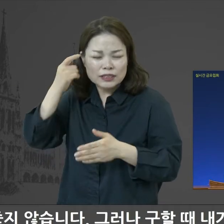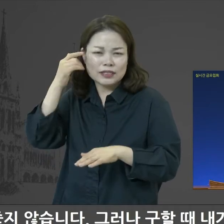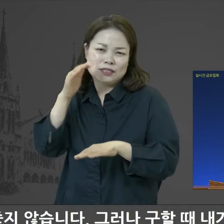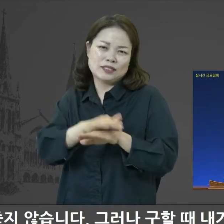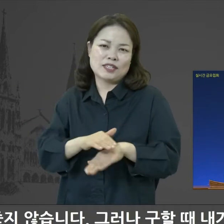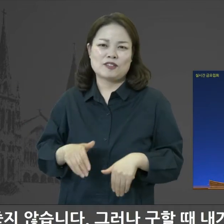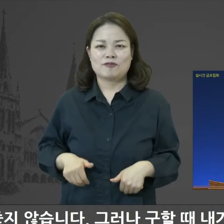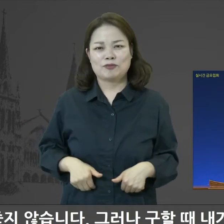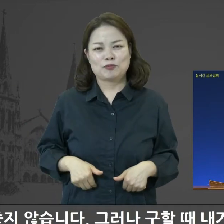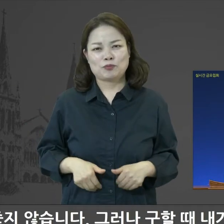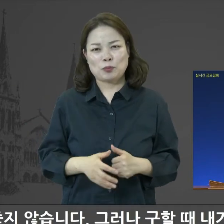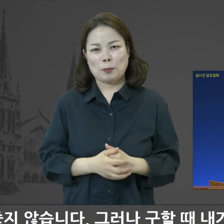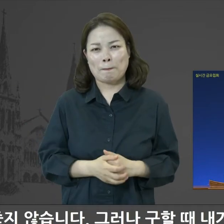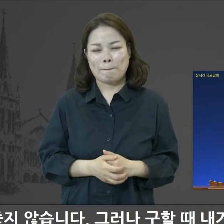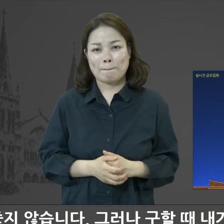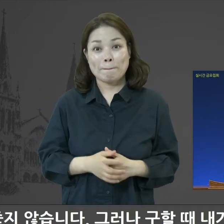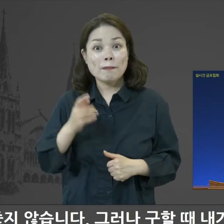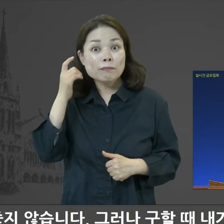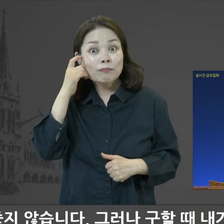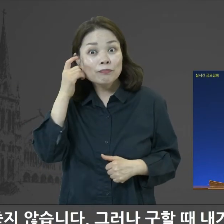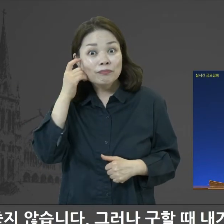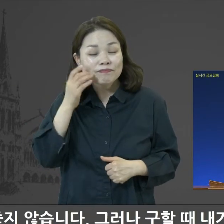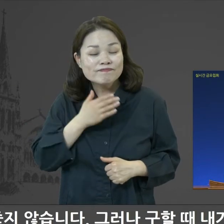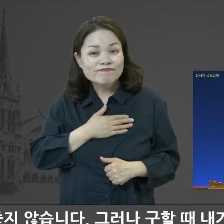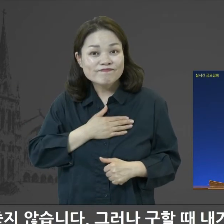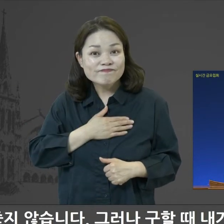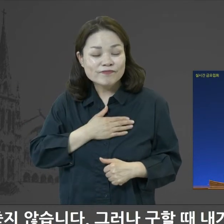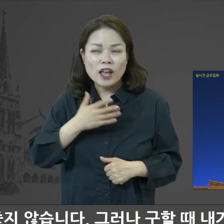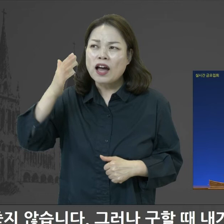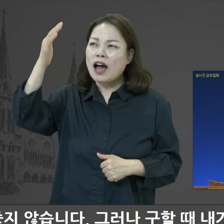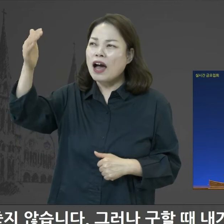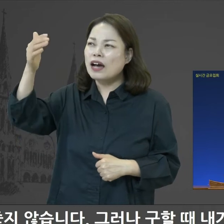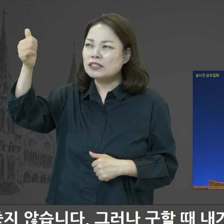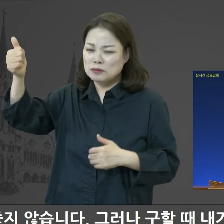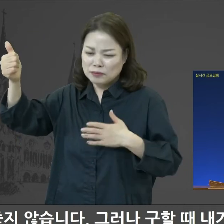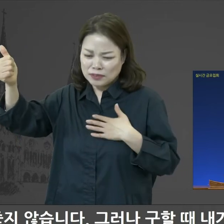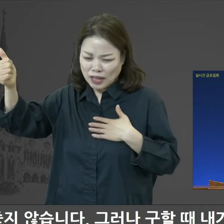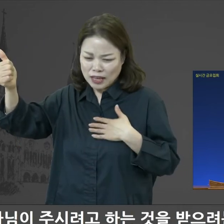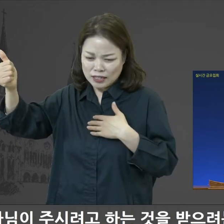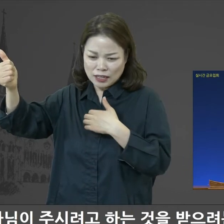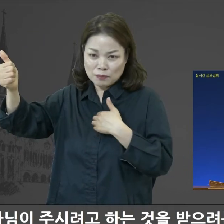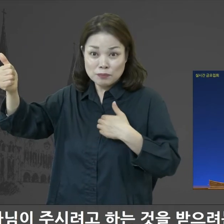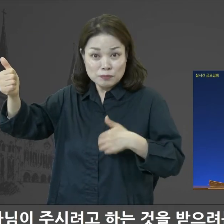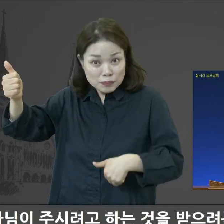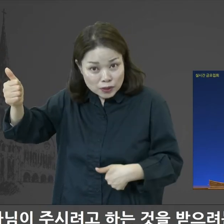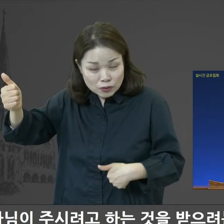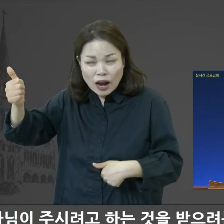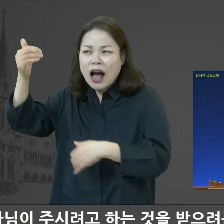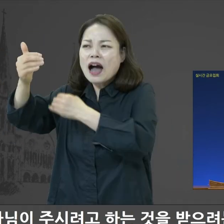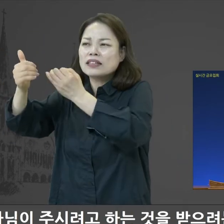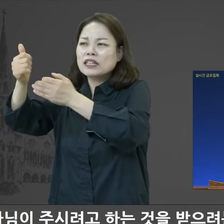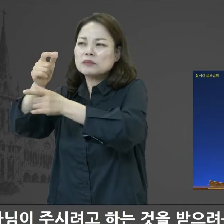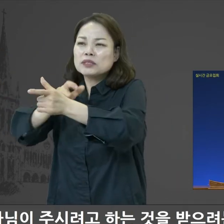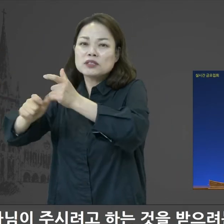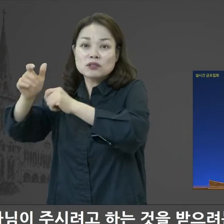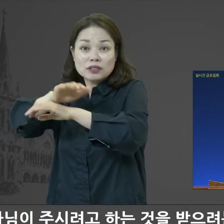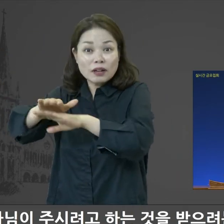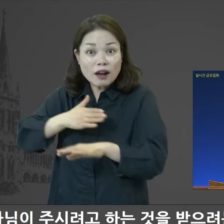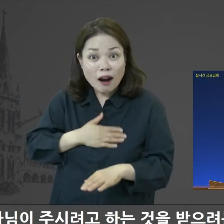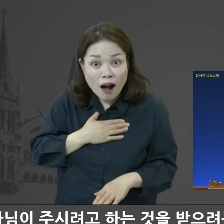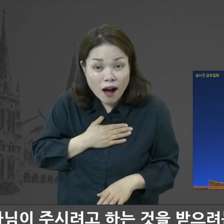있어야 된다는 얘기입니다. 왜 그런지는 아시죠? 하나님이 내게 필요한 것을 나 자신보다 더 잘 알고 계시다,